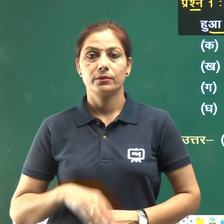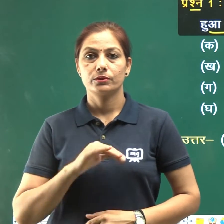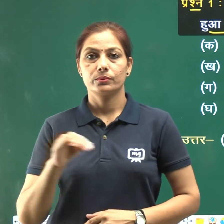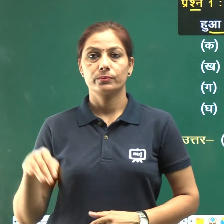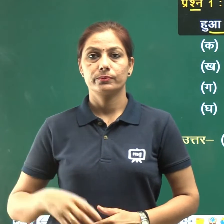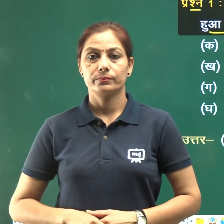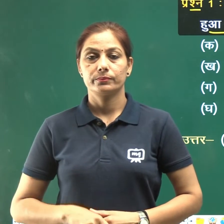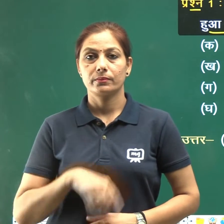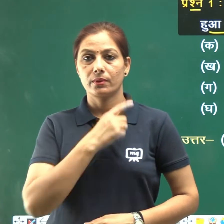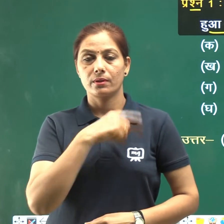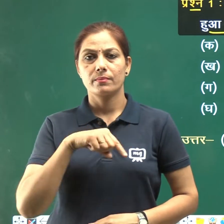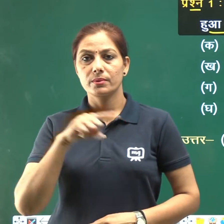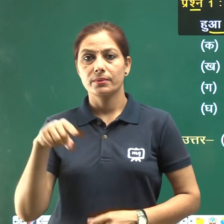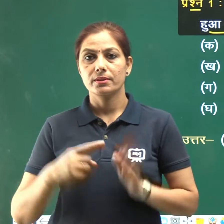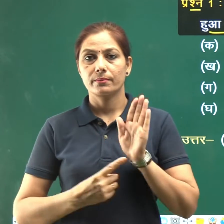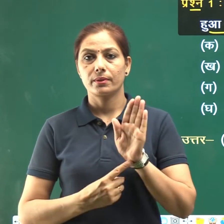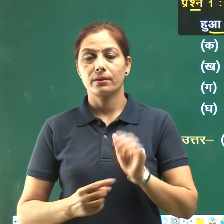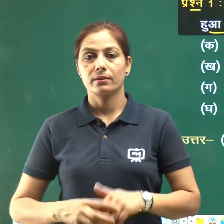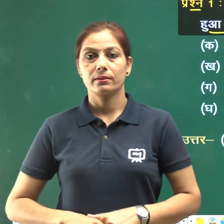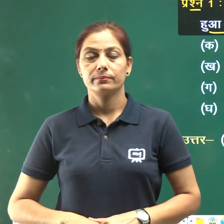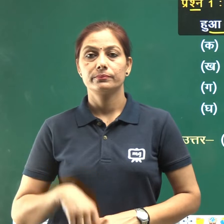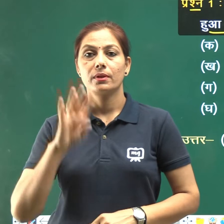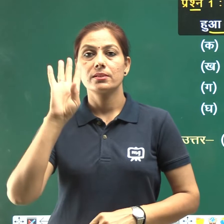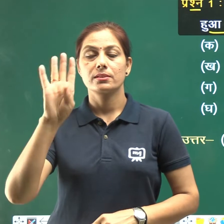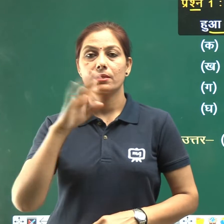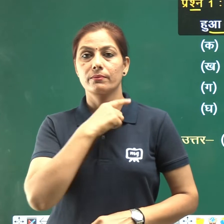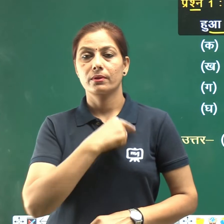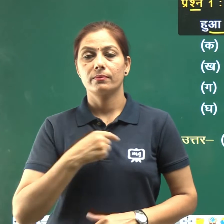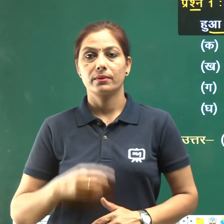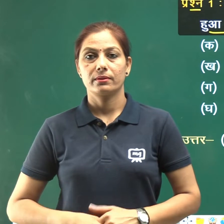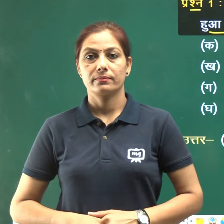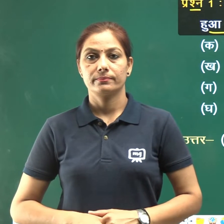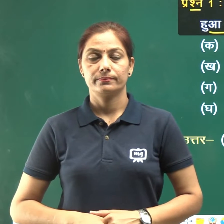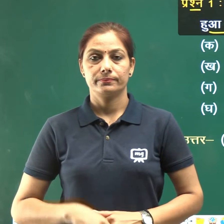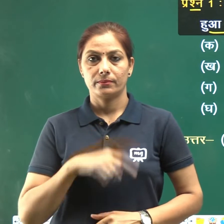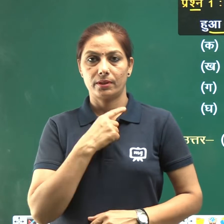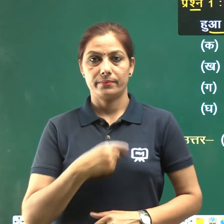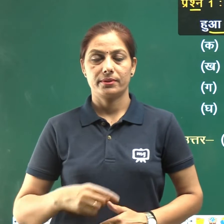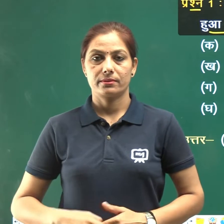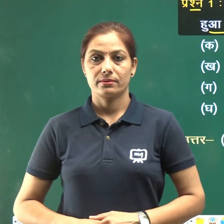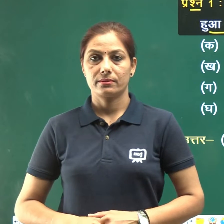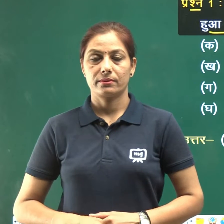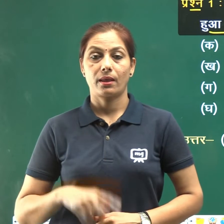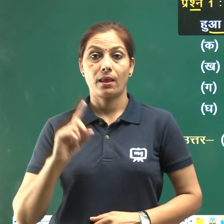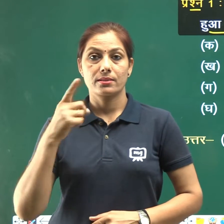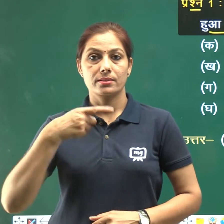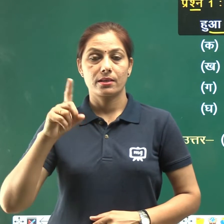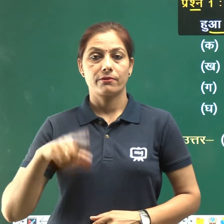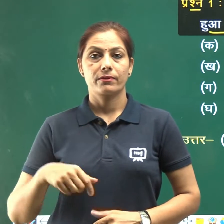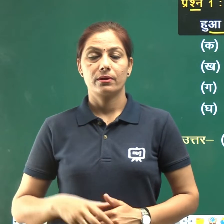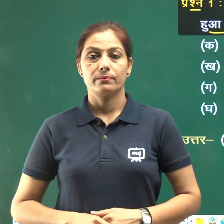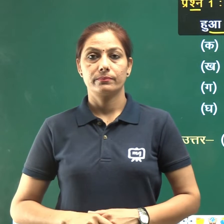बच्चों, यहां आपके सामने 4 विकल्प है। इनमें से एक सही